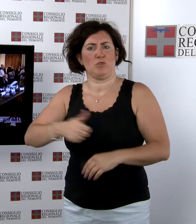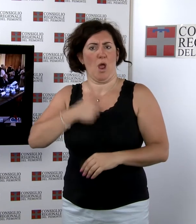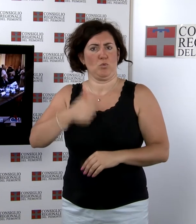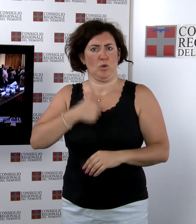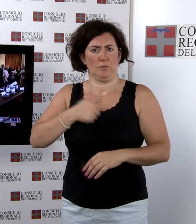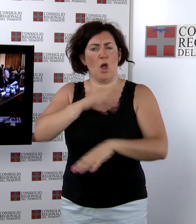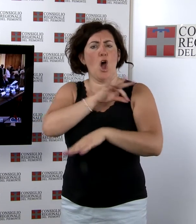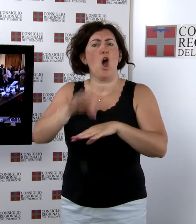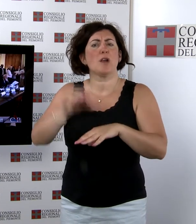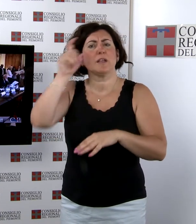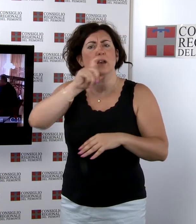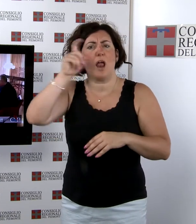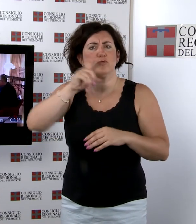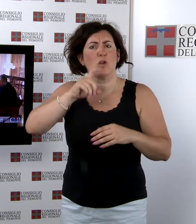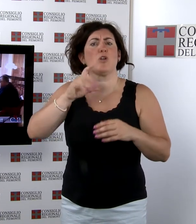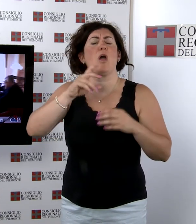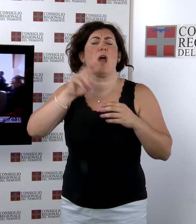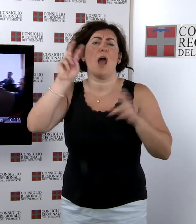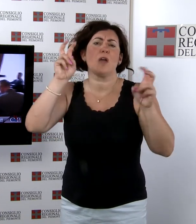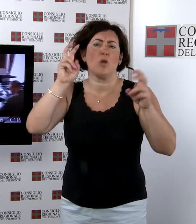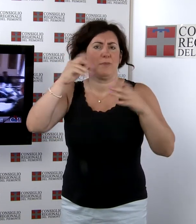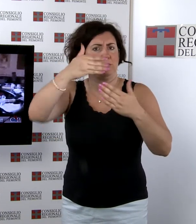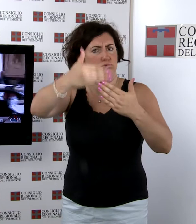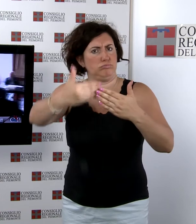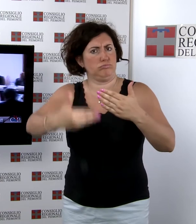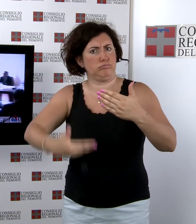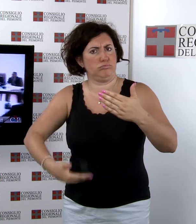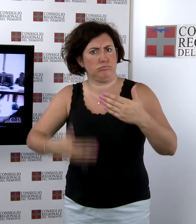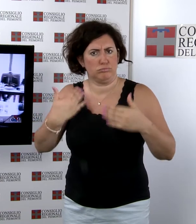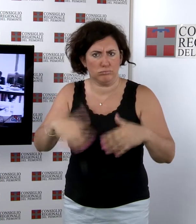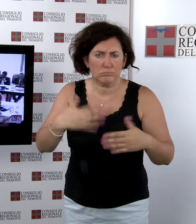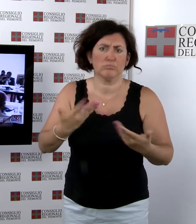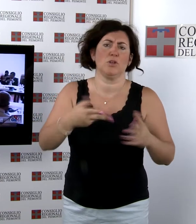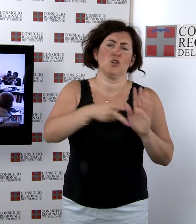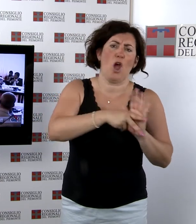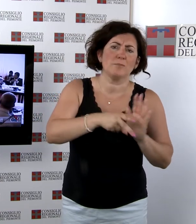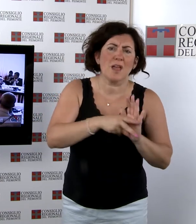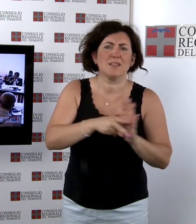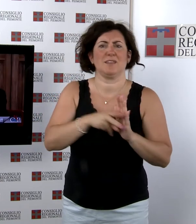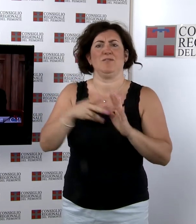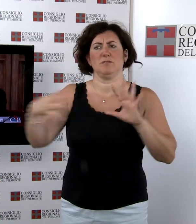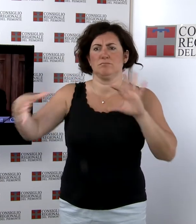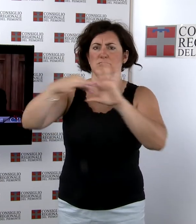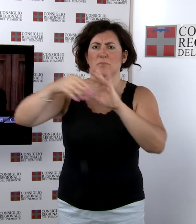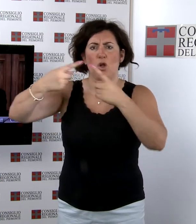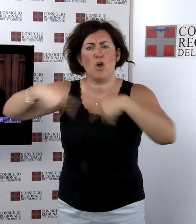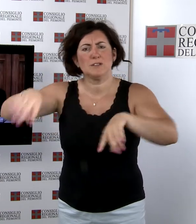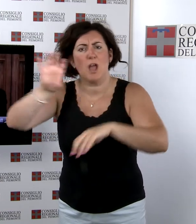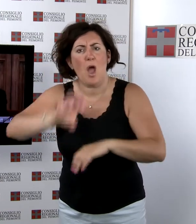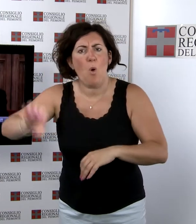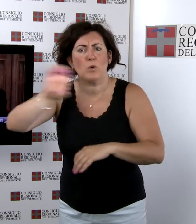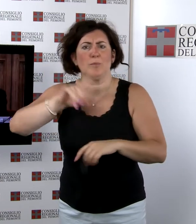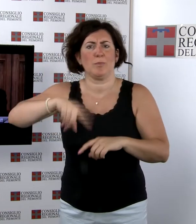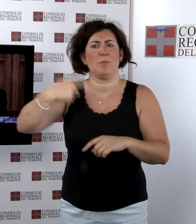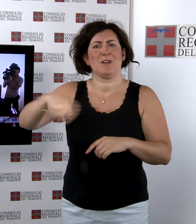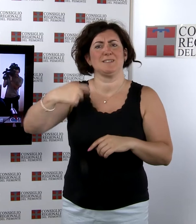argomenti all'ordine del giorno, da normativa alle partnership con il Consiglio d'Europa e con la Conferenza dei Presidenti delle Assemblee Regionali